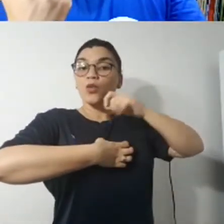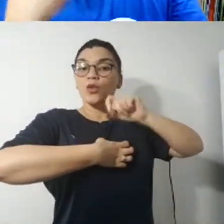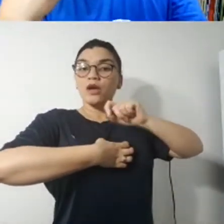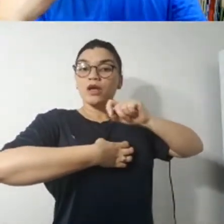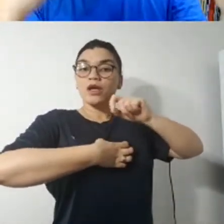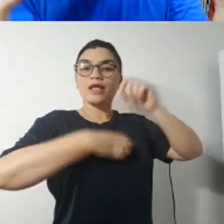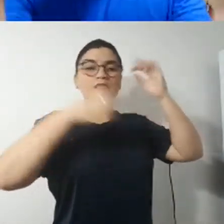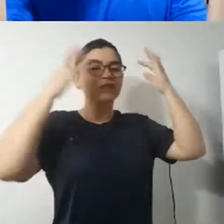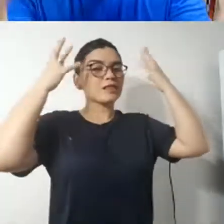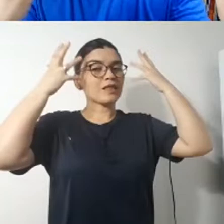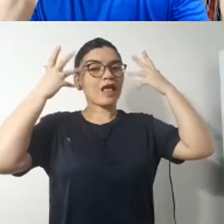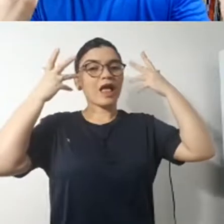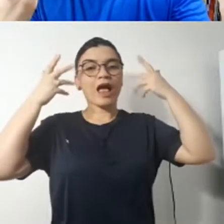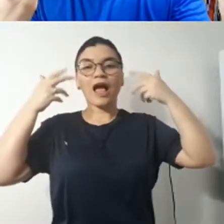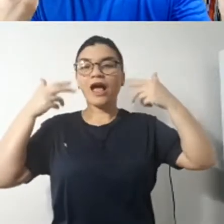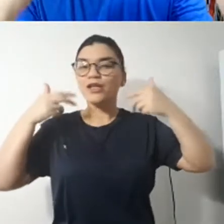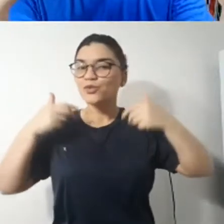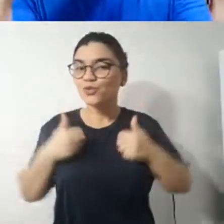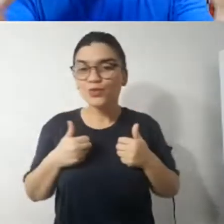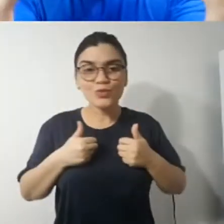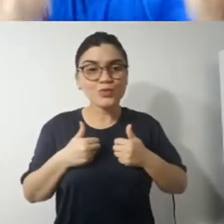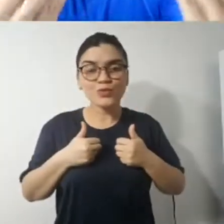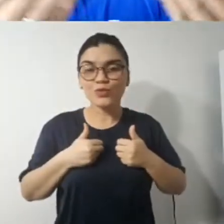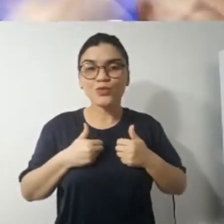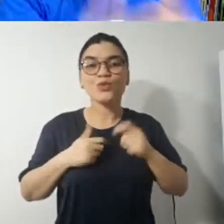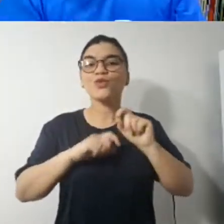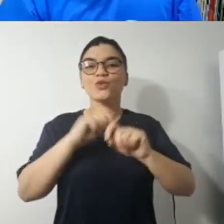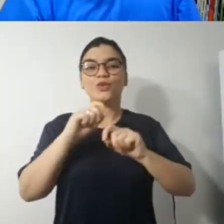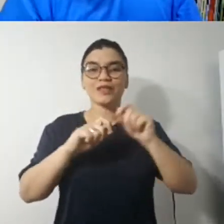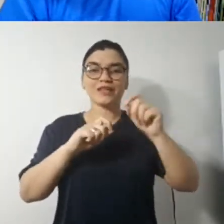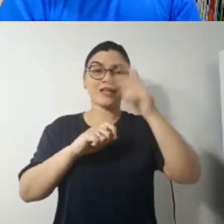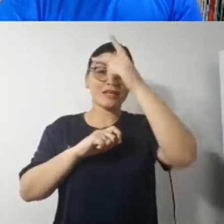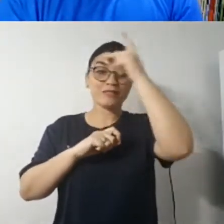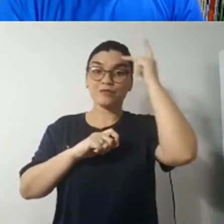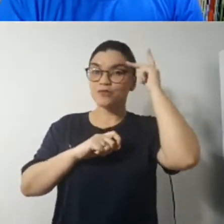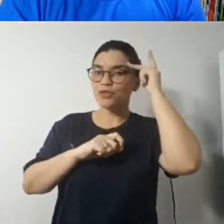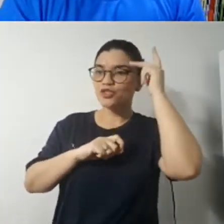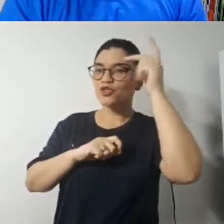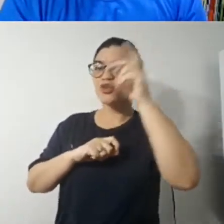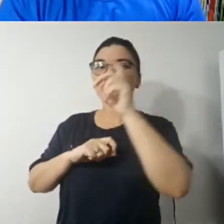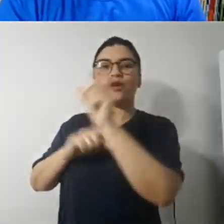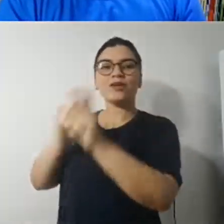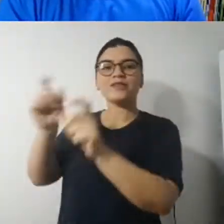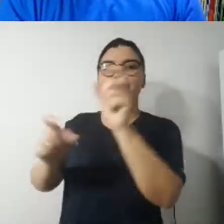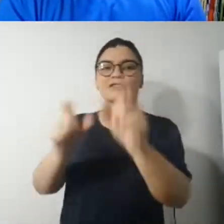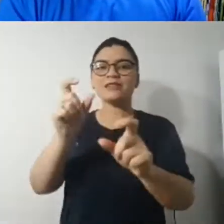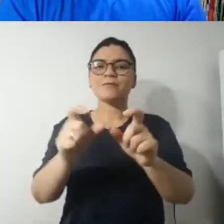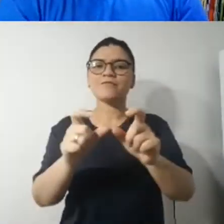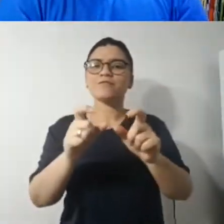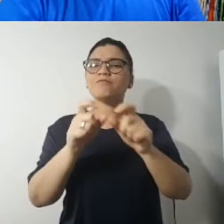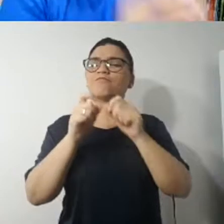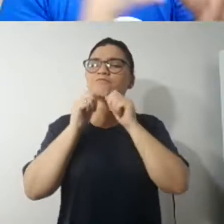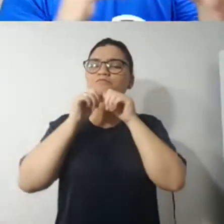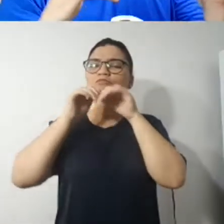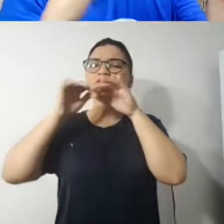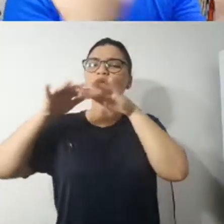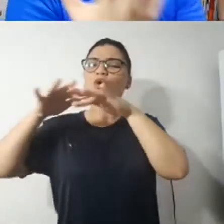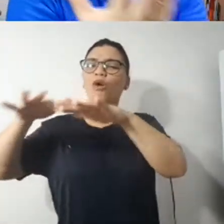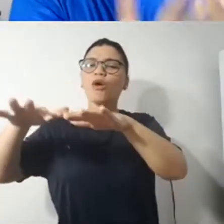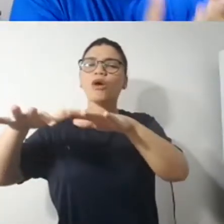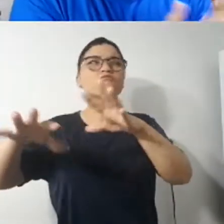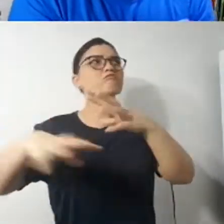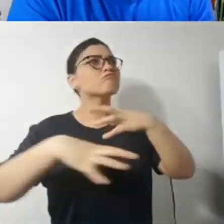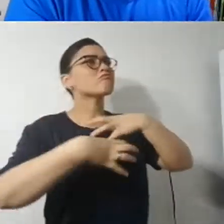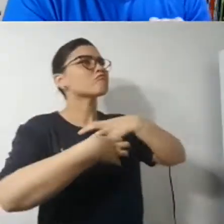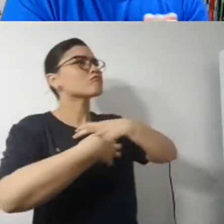a reações de bênção para com aqueles que nos perseguem, reações de bênção para